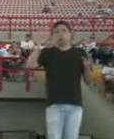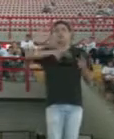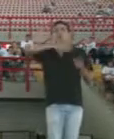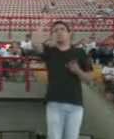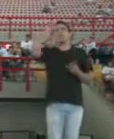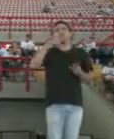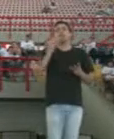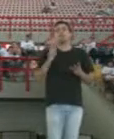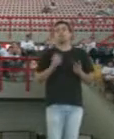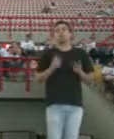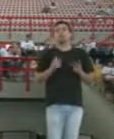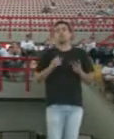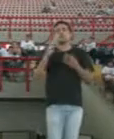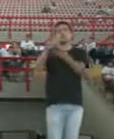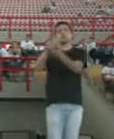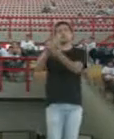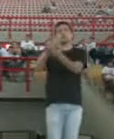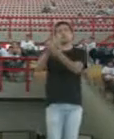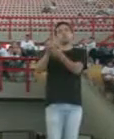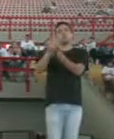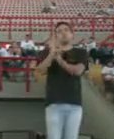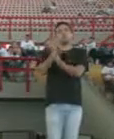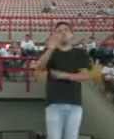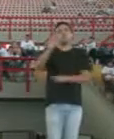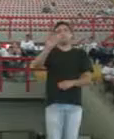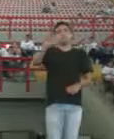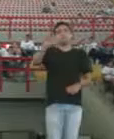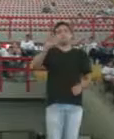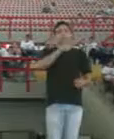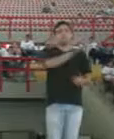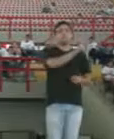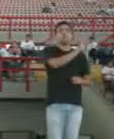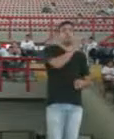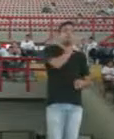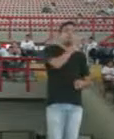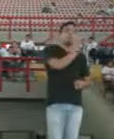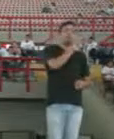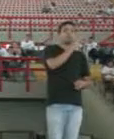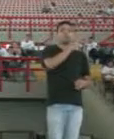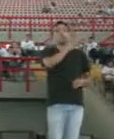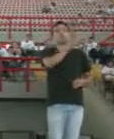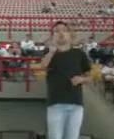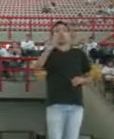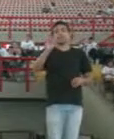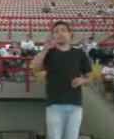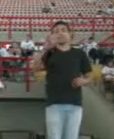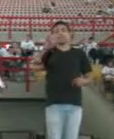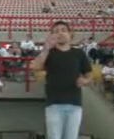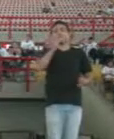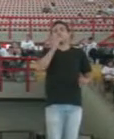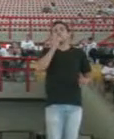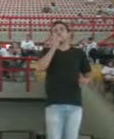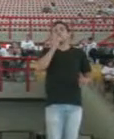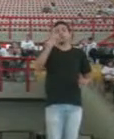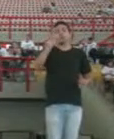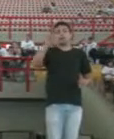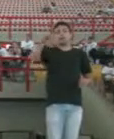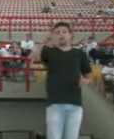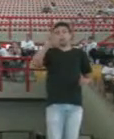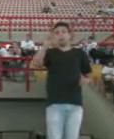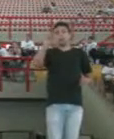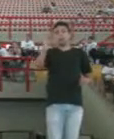ganhou? Essa última, porque belo e bonito são sinônimos, mas lindo não é não. Lindo